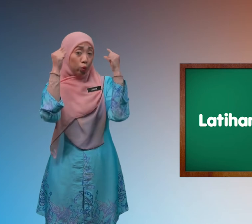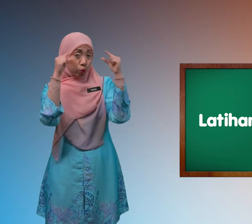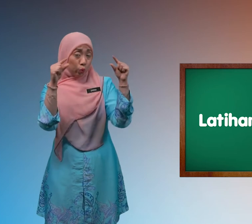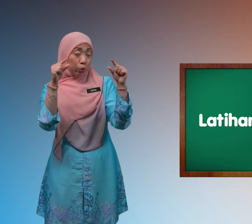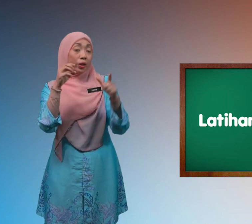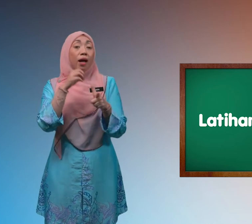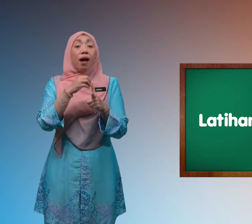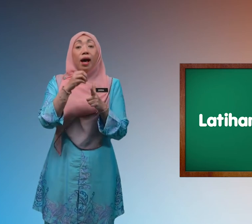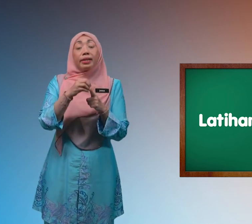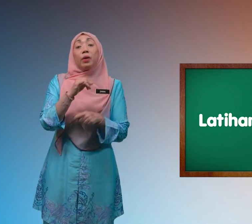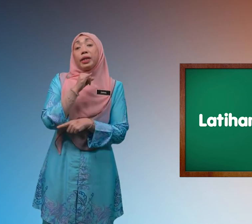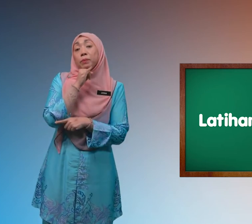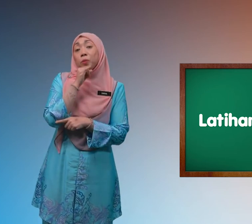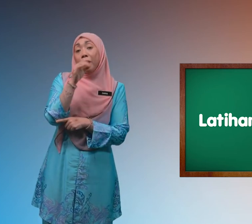guru atau ibu bapa.